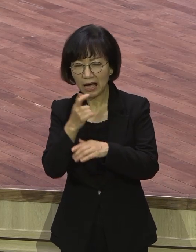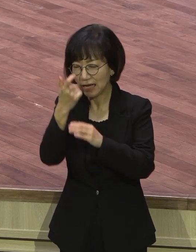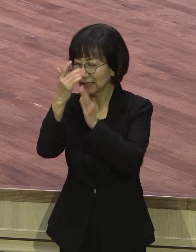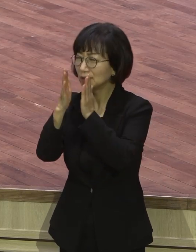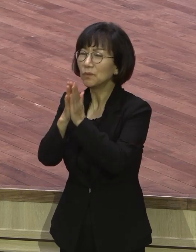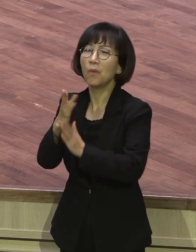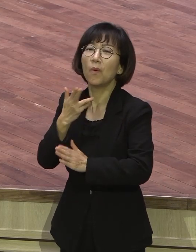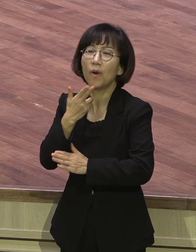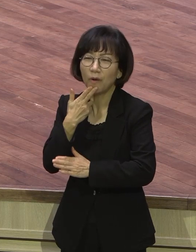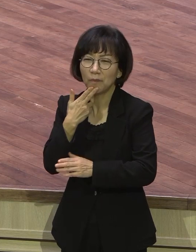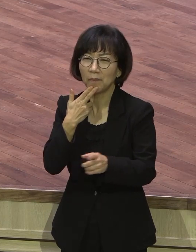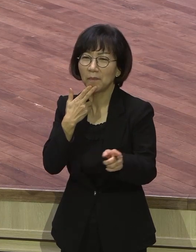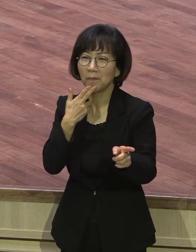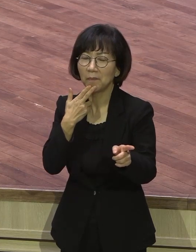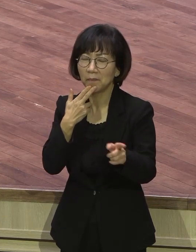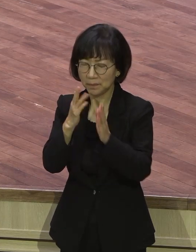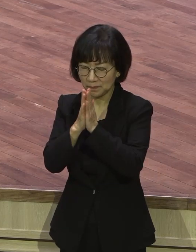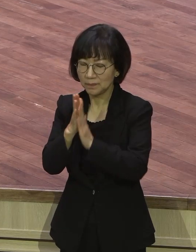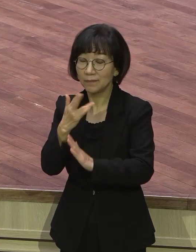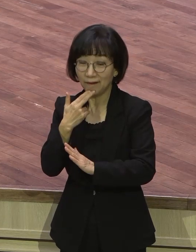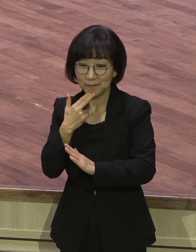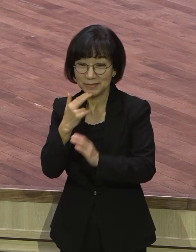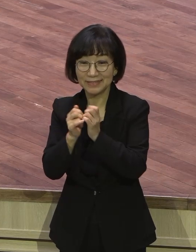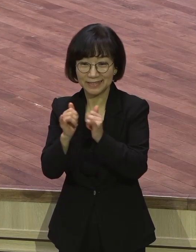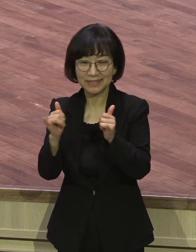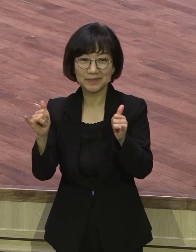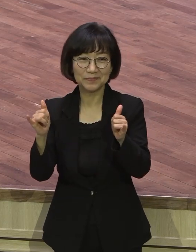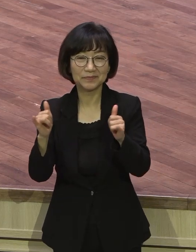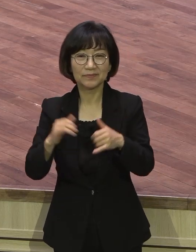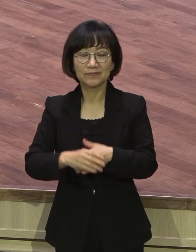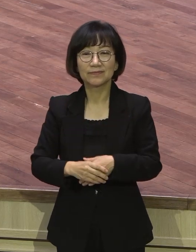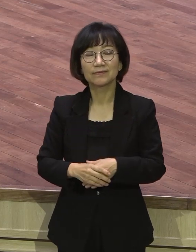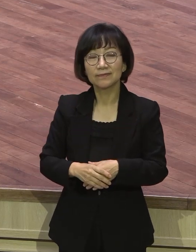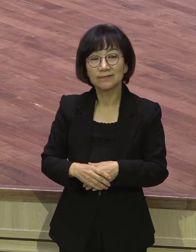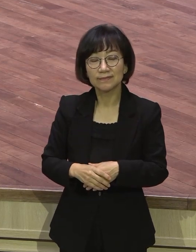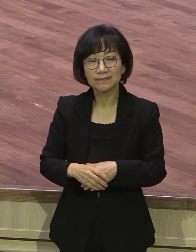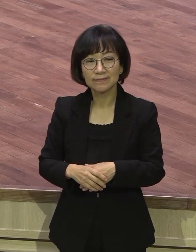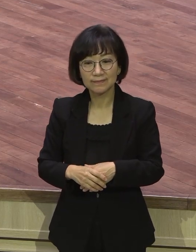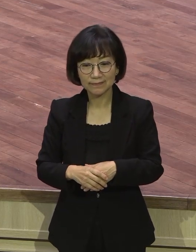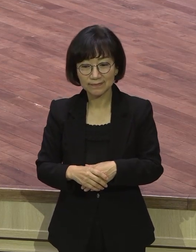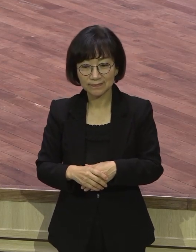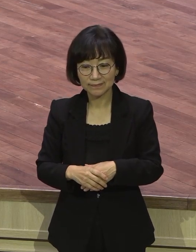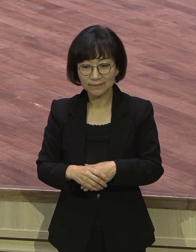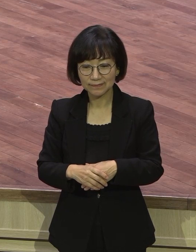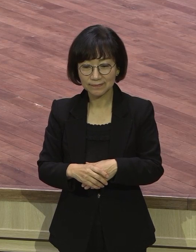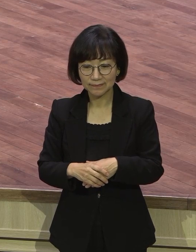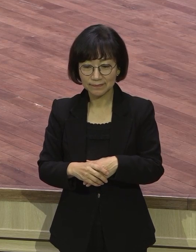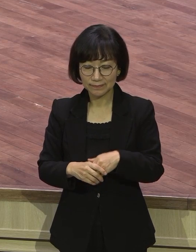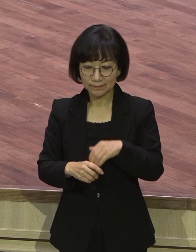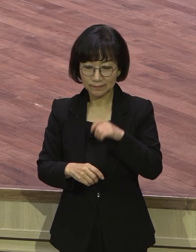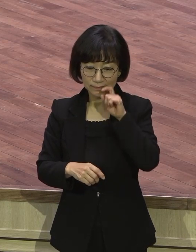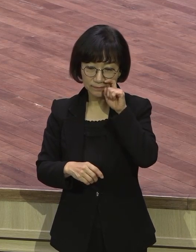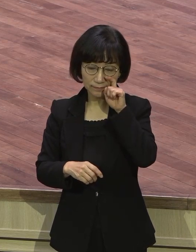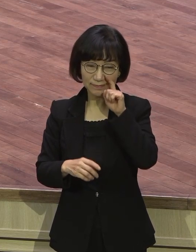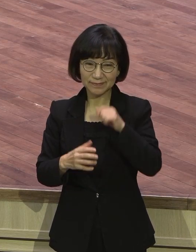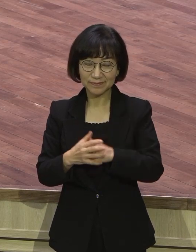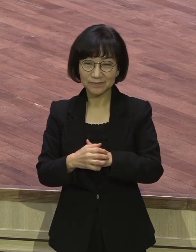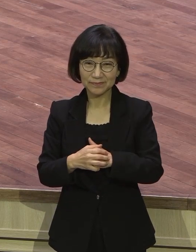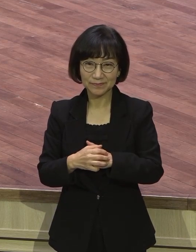기도를 하지 않아요 하나님은 다시 말하면 기도하지 않는 사람은 무슨 말이에요